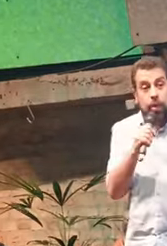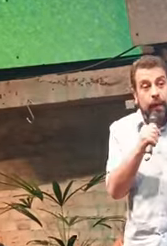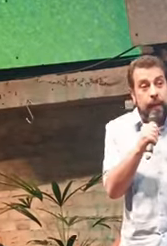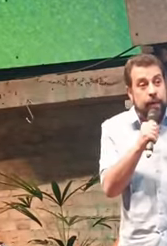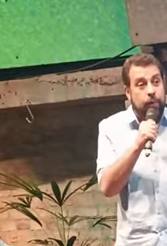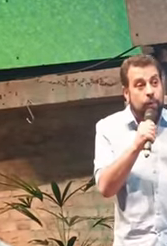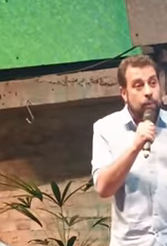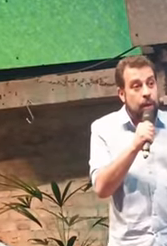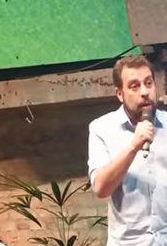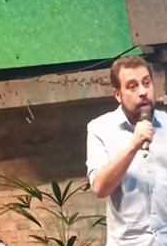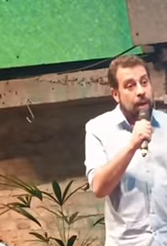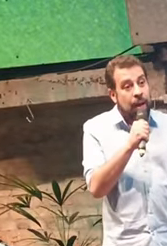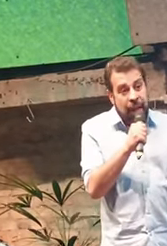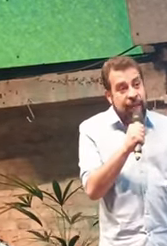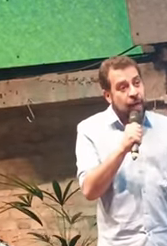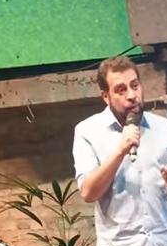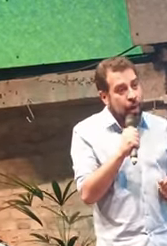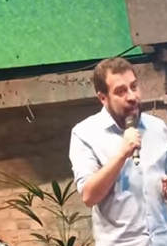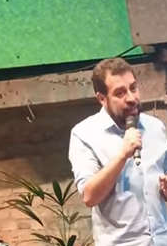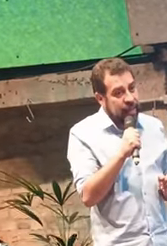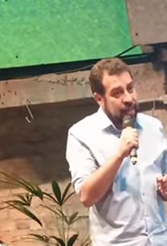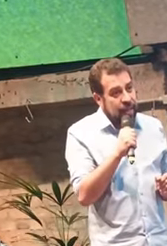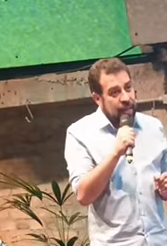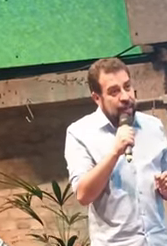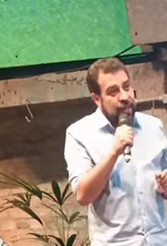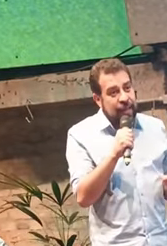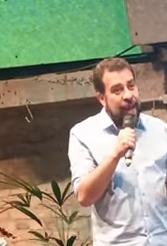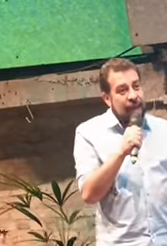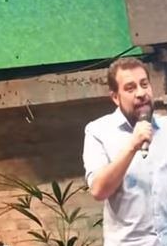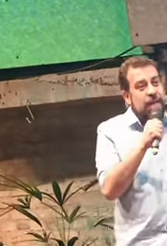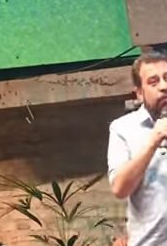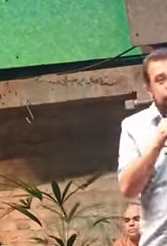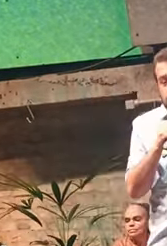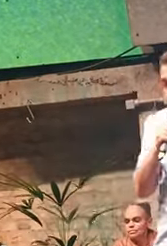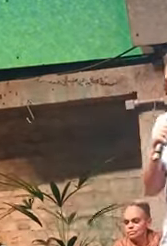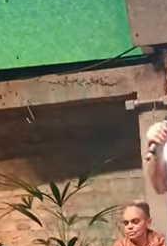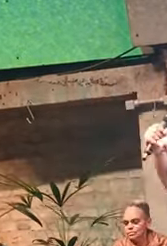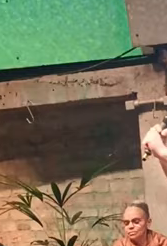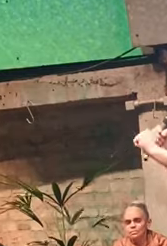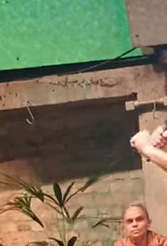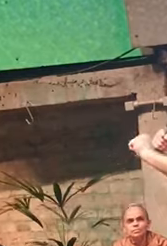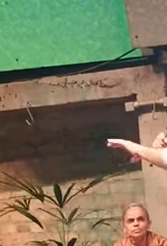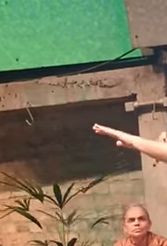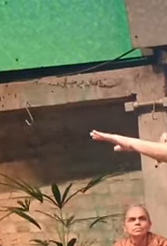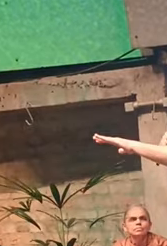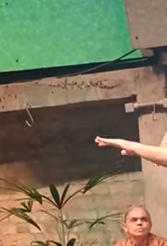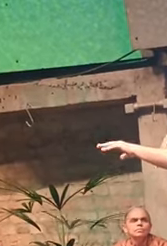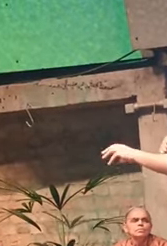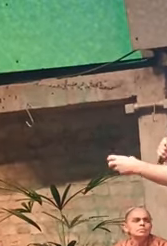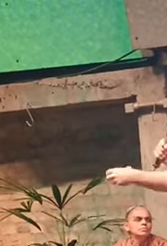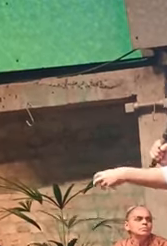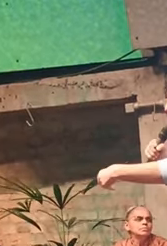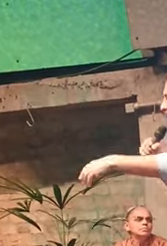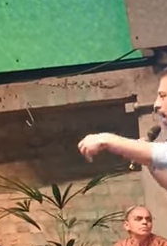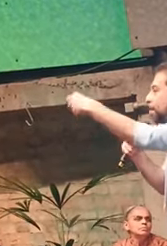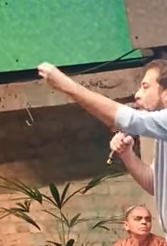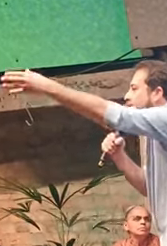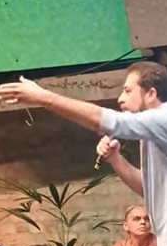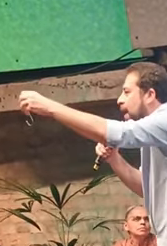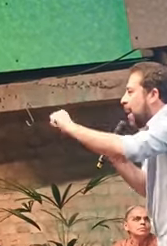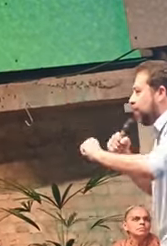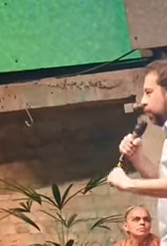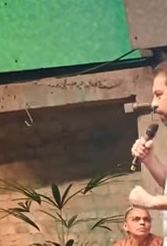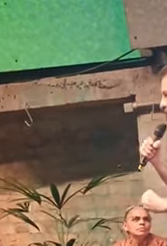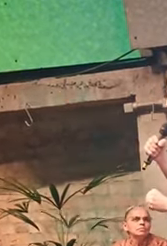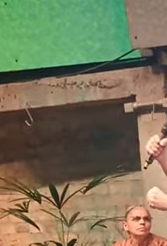do resíduo orgânico é da coleta que é indivisível. Ou seja, é a